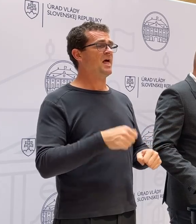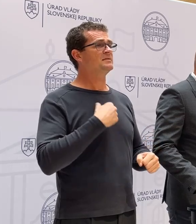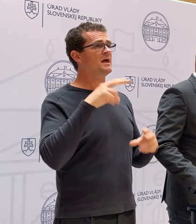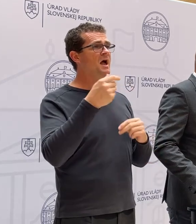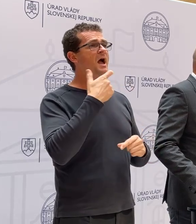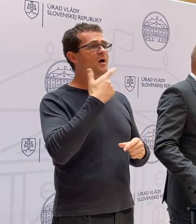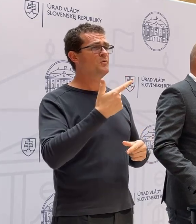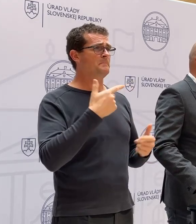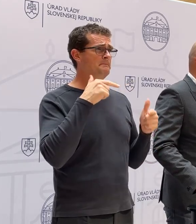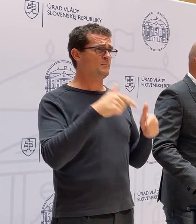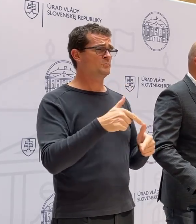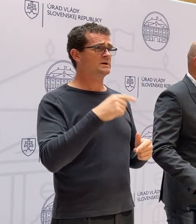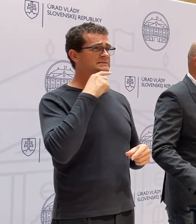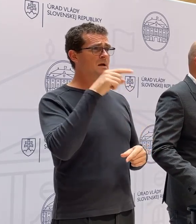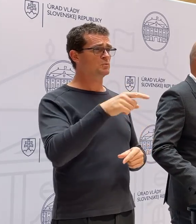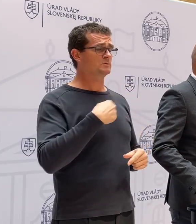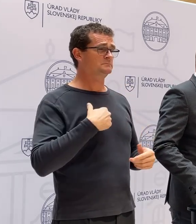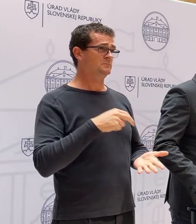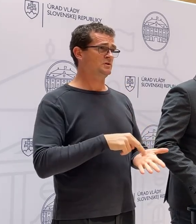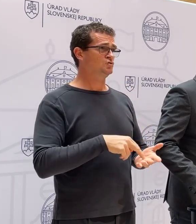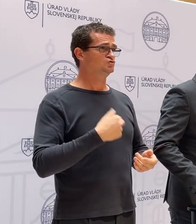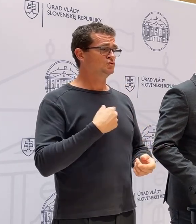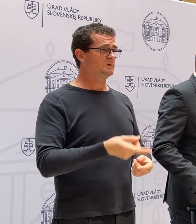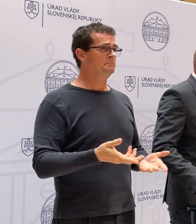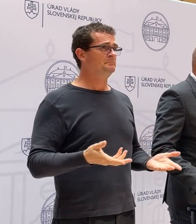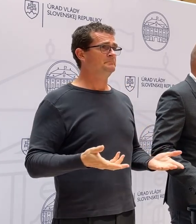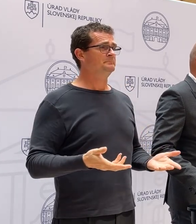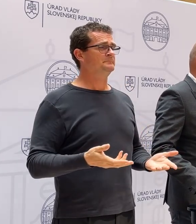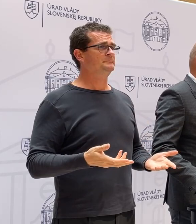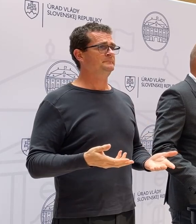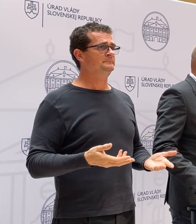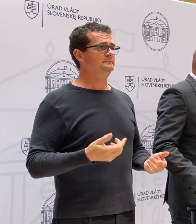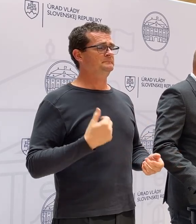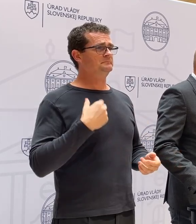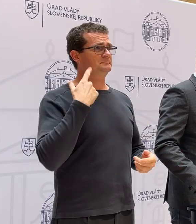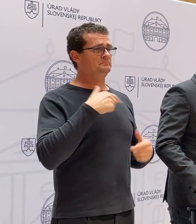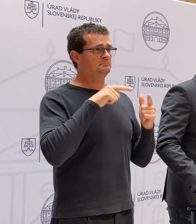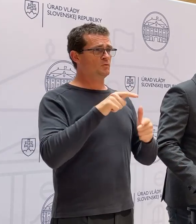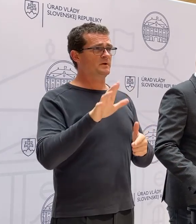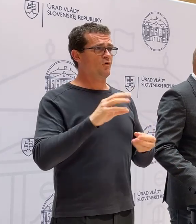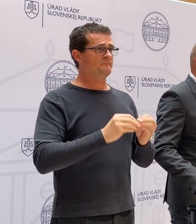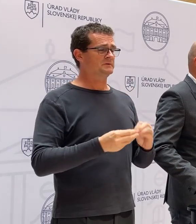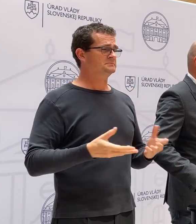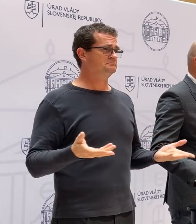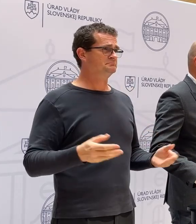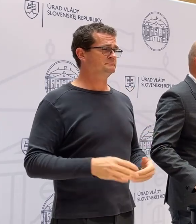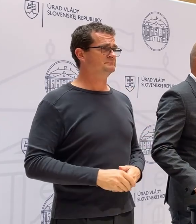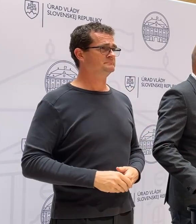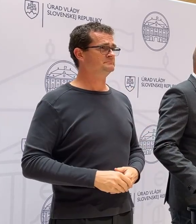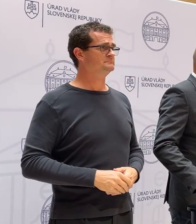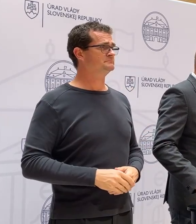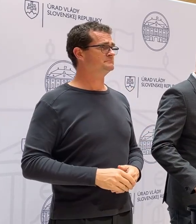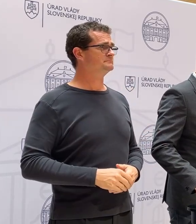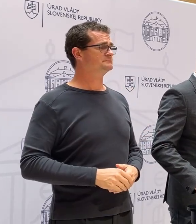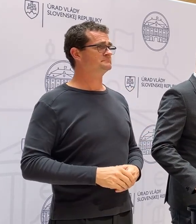normálne. Podporil napríklad Záborské, to ma potešilo. A my sme zase podporili jeho veci.